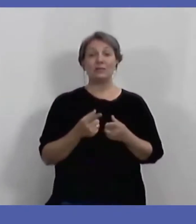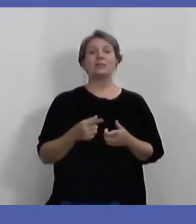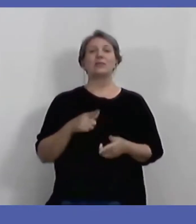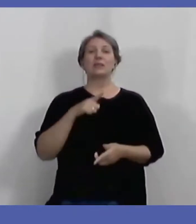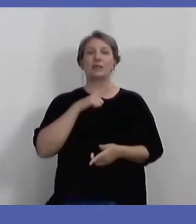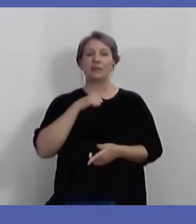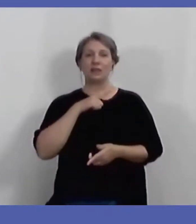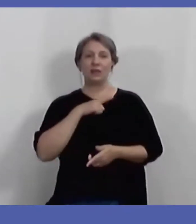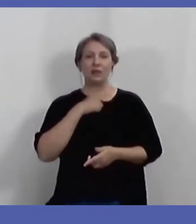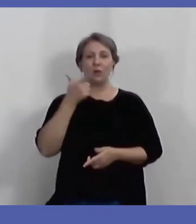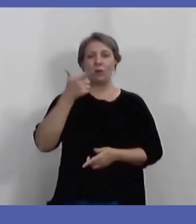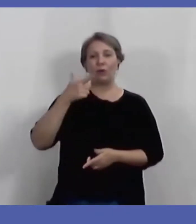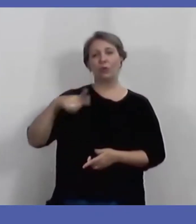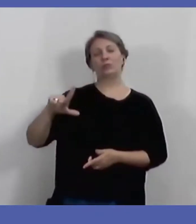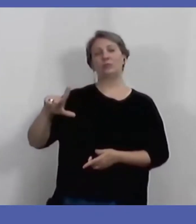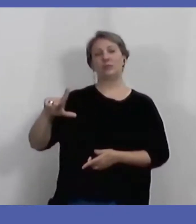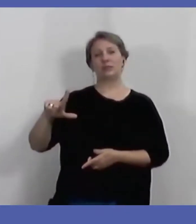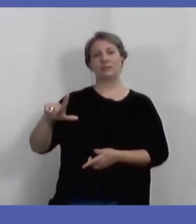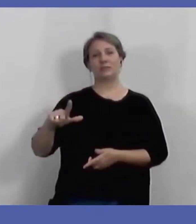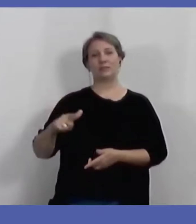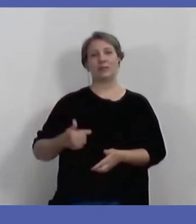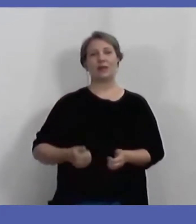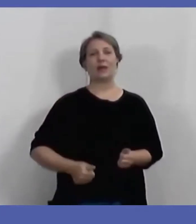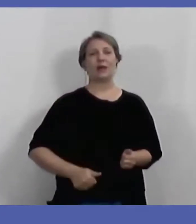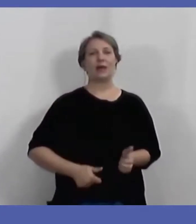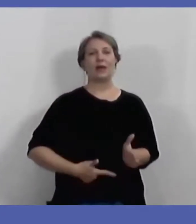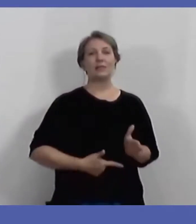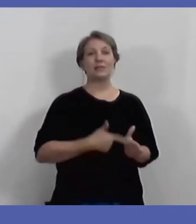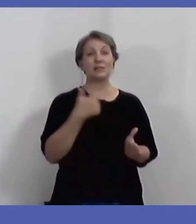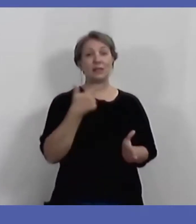da revelação. Aí completa, né?